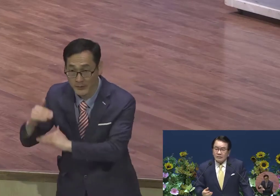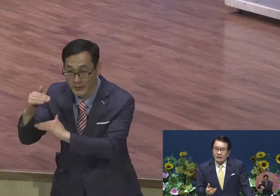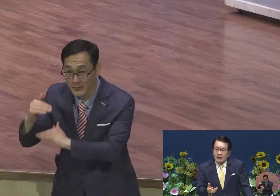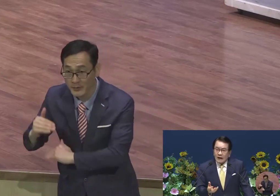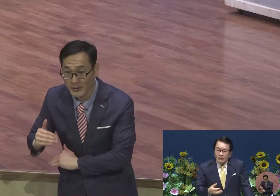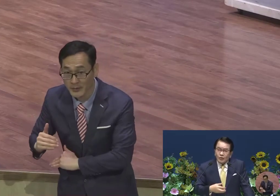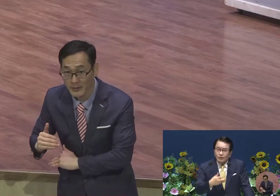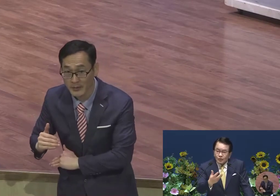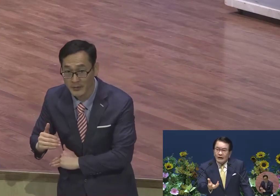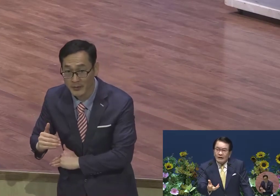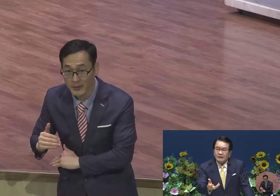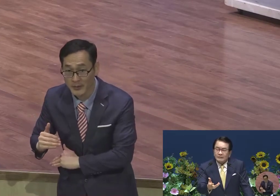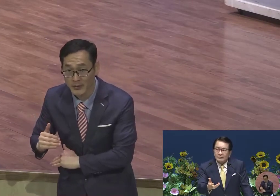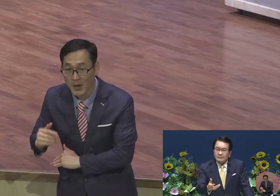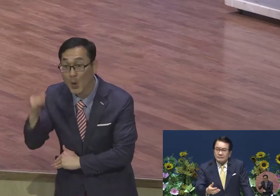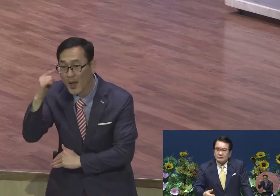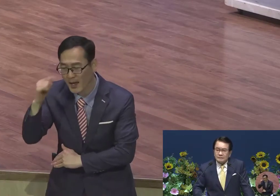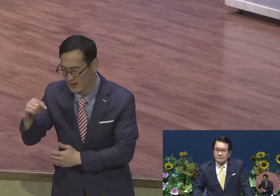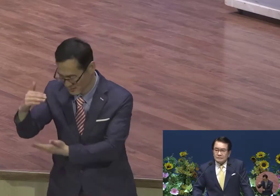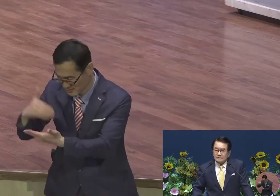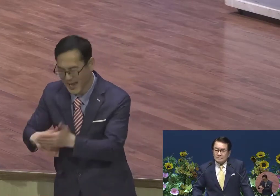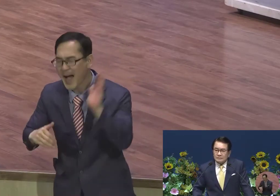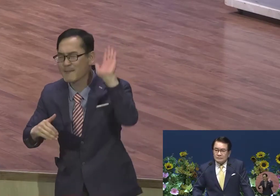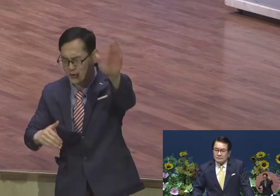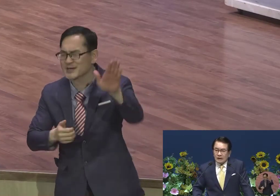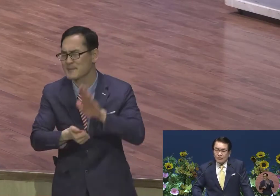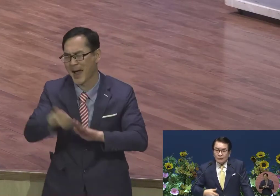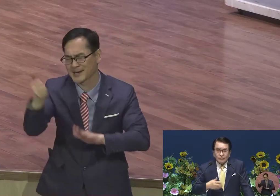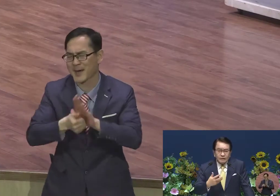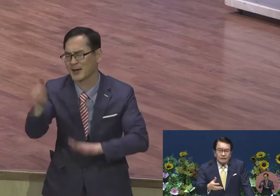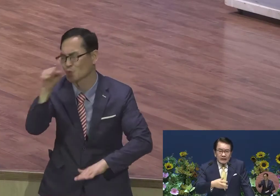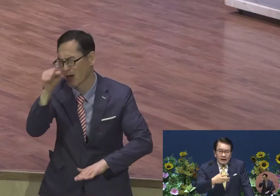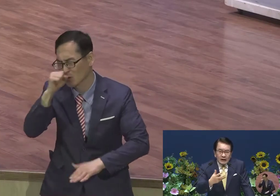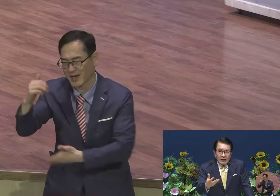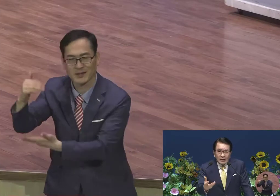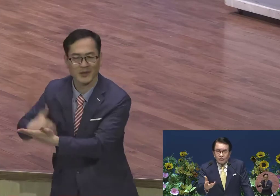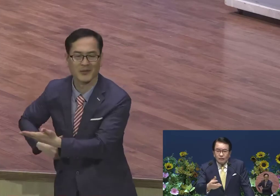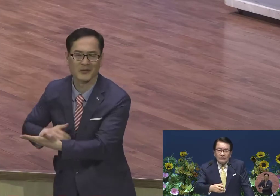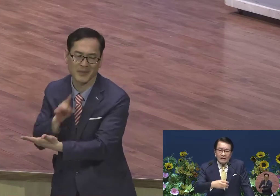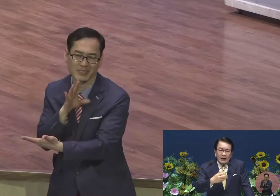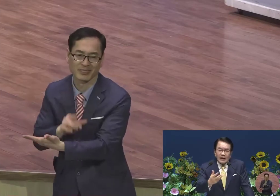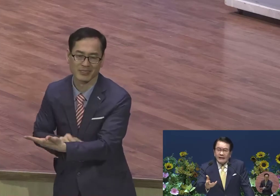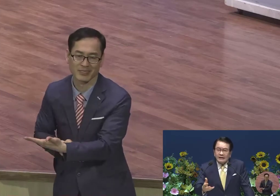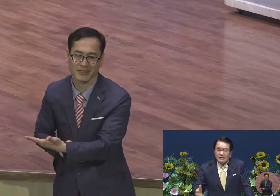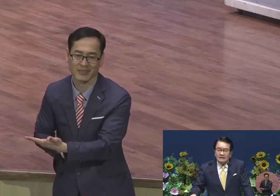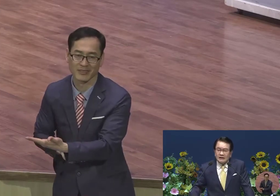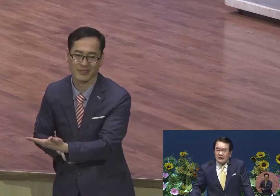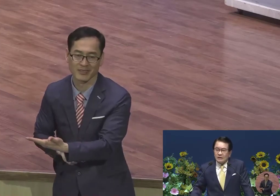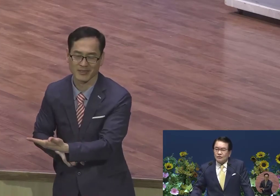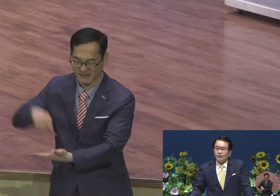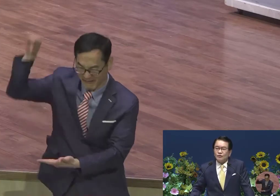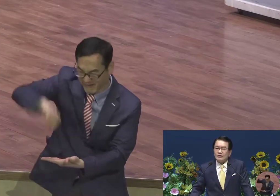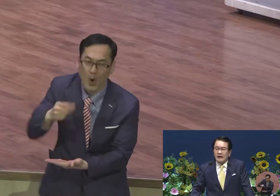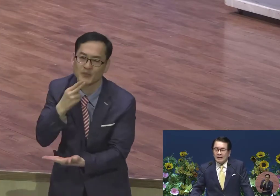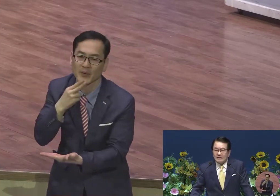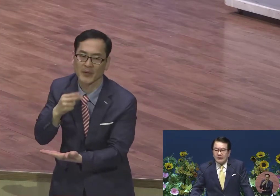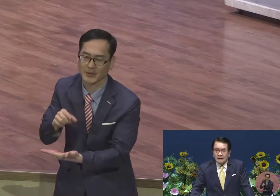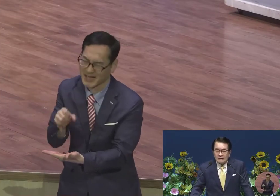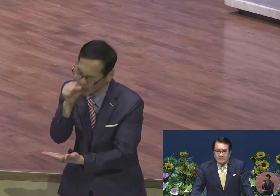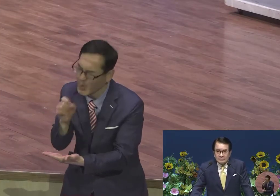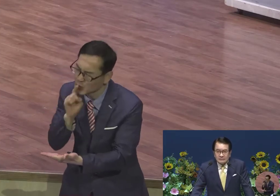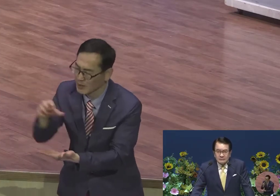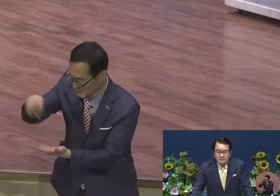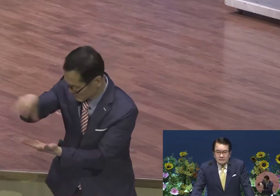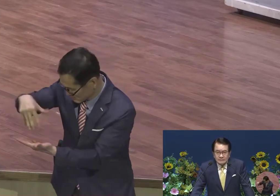결과 다 좋은 소리 한 거예요 대통령 통해서 다 구운이 다 해결할 것이다 좋은 소리 다